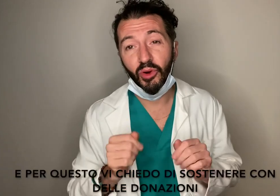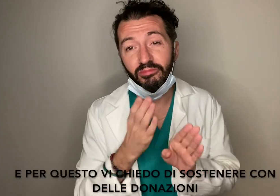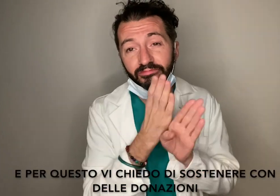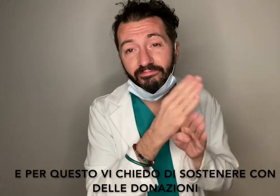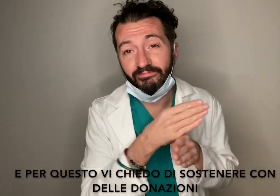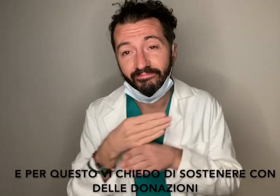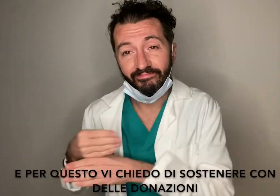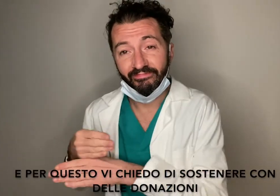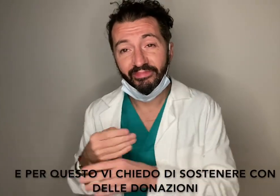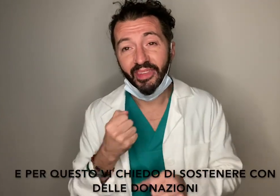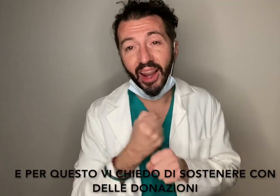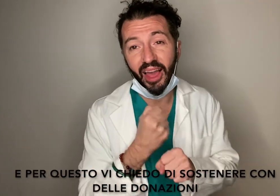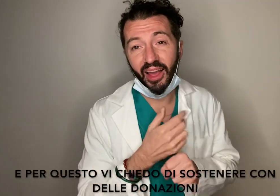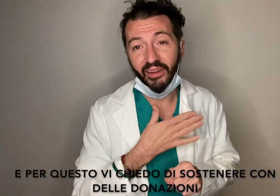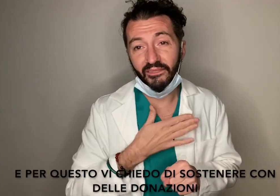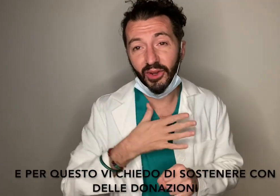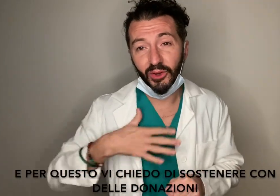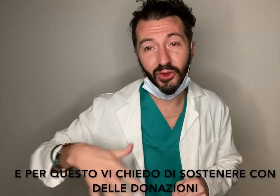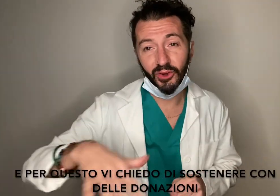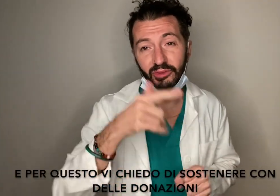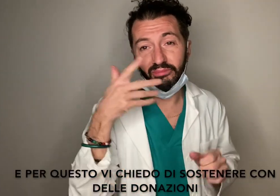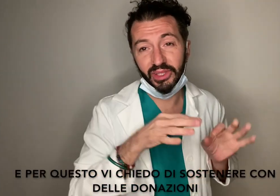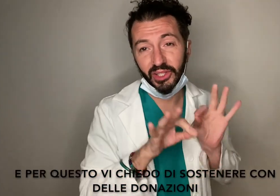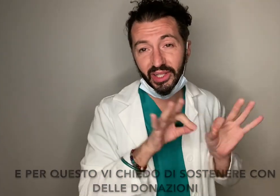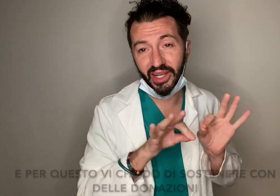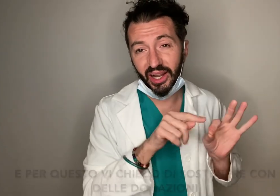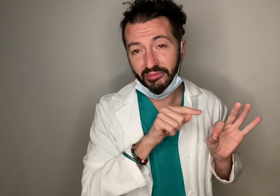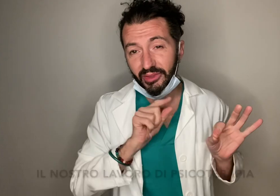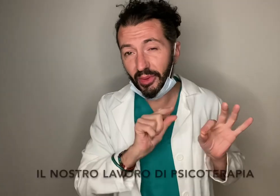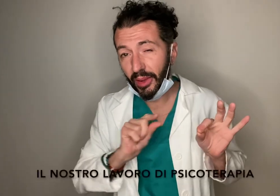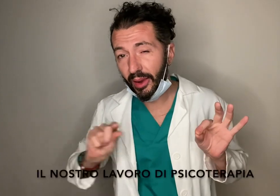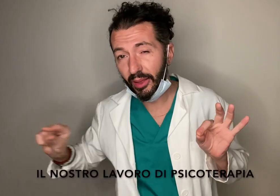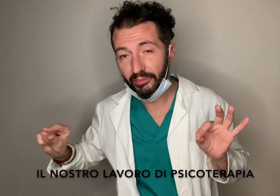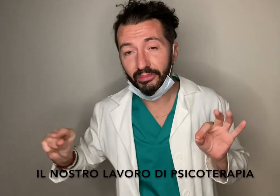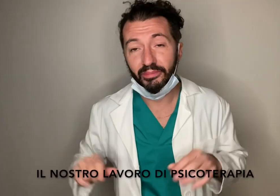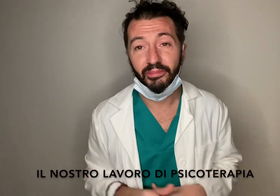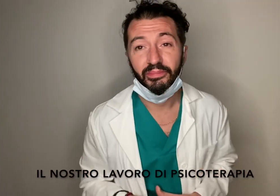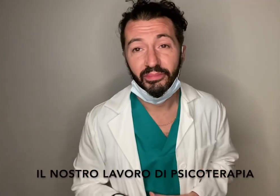per questo vi chiedo di sostenere con delle donazioni il nostro lavoro di psicoterapia.